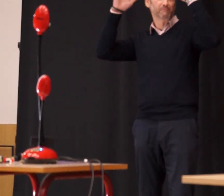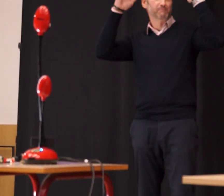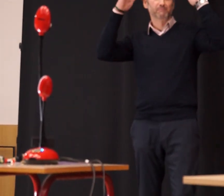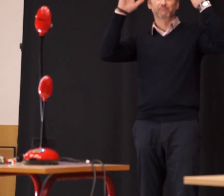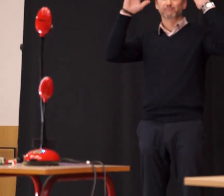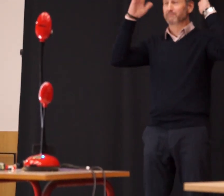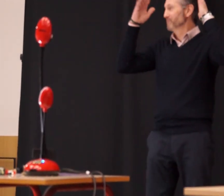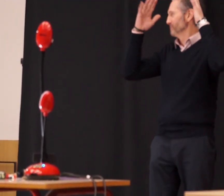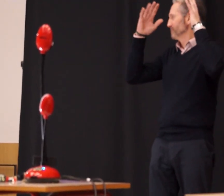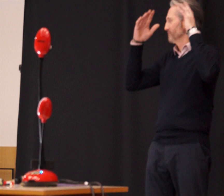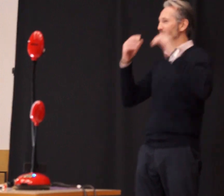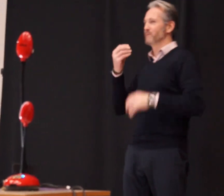Bravo.